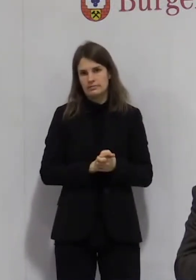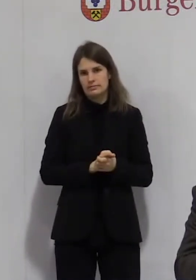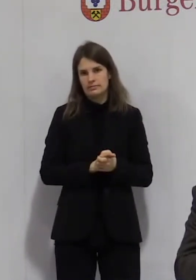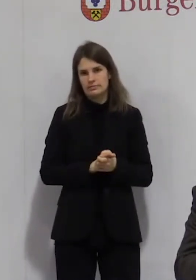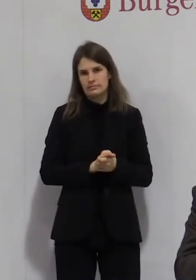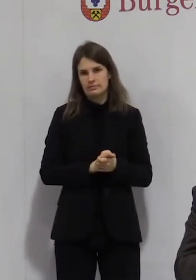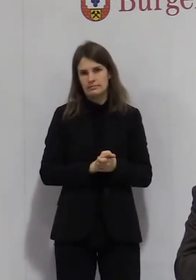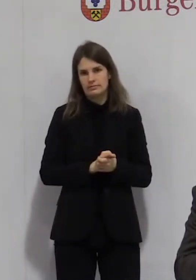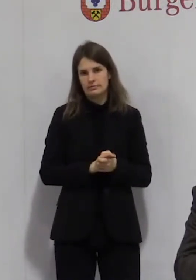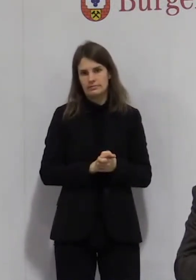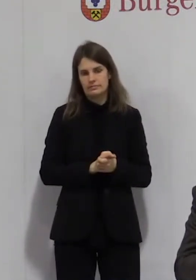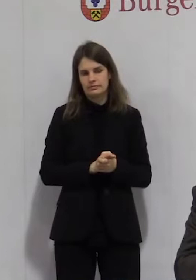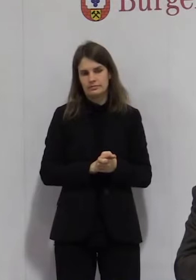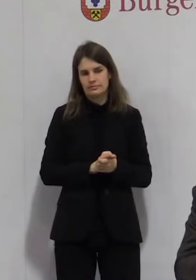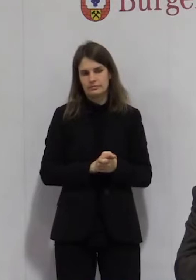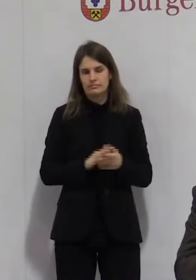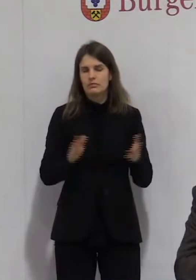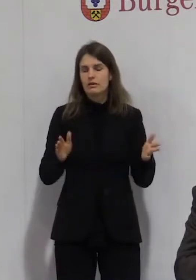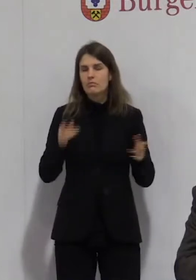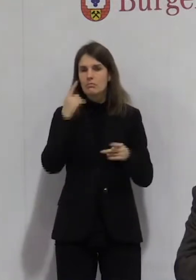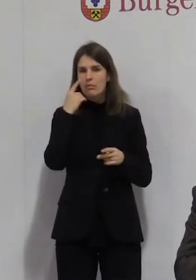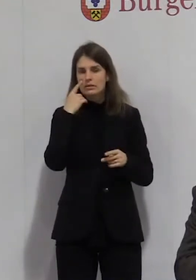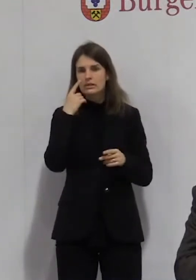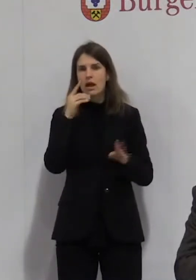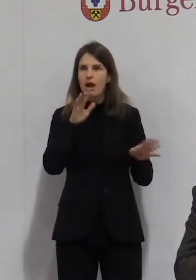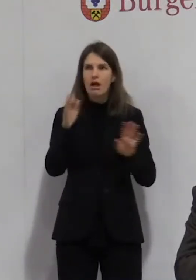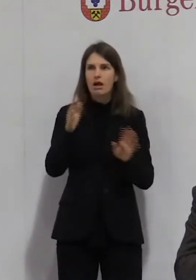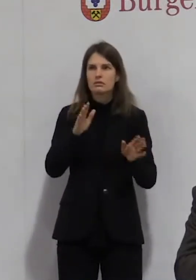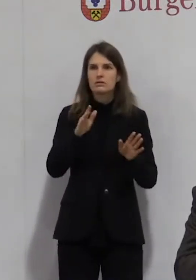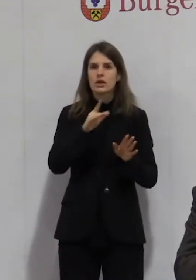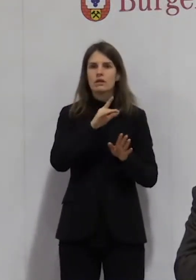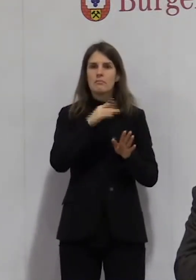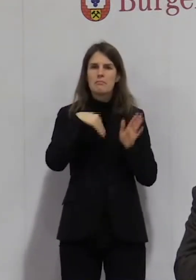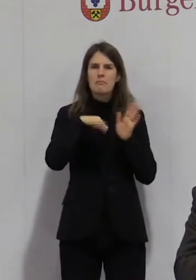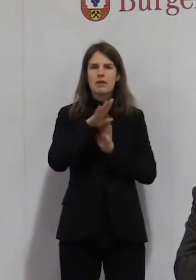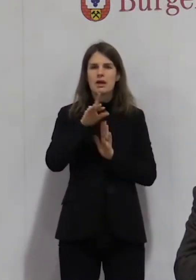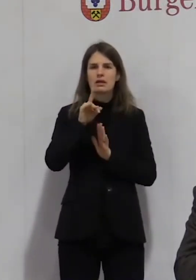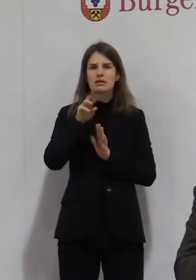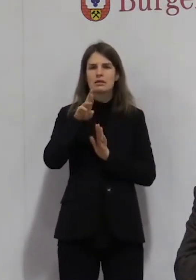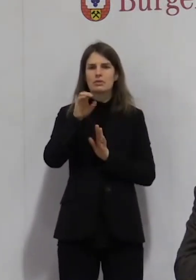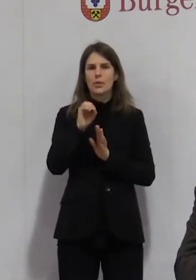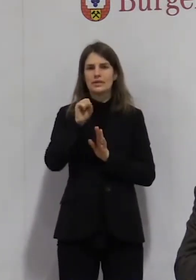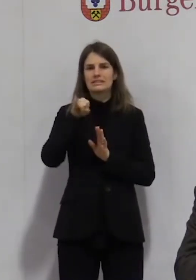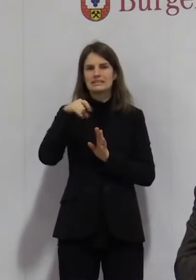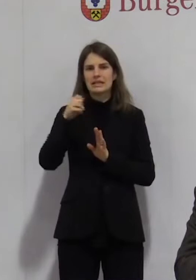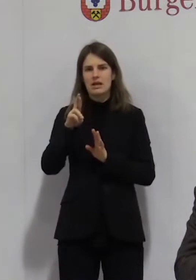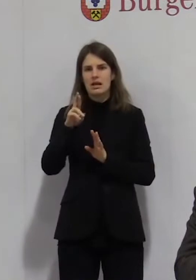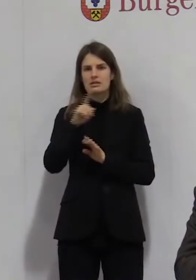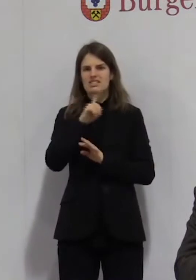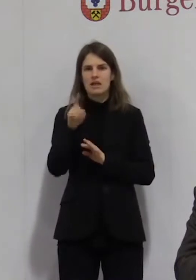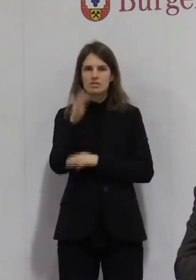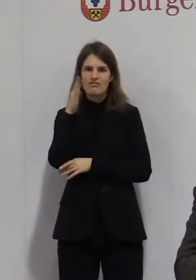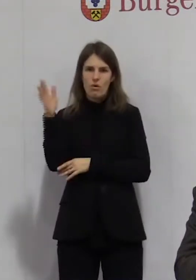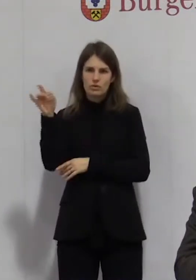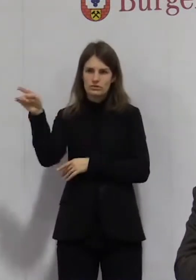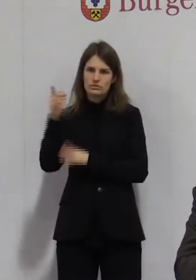schon einordnet, kommen. Im Moment ist die Infektionslage eher in Treusiger-Zelzer Forst noch sehr hoch, was aber an einem Heim, von dem